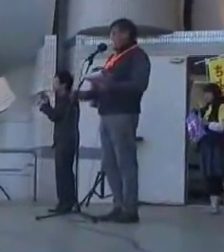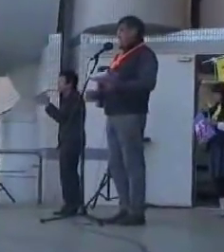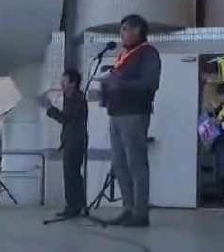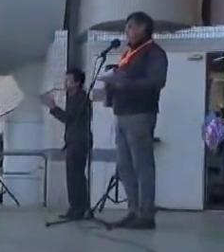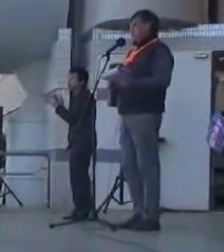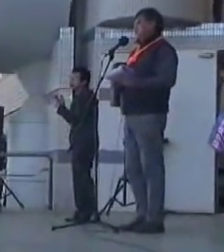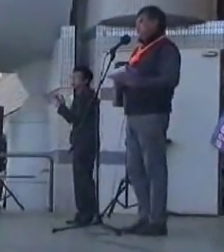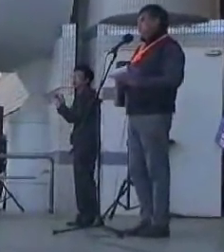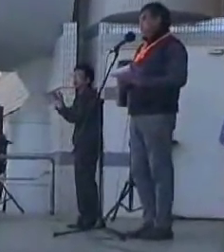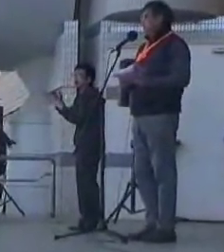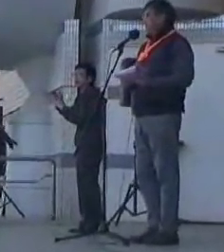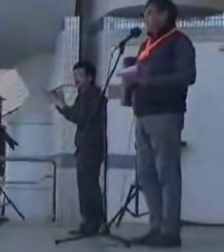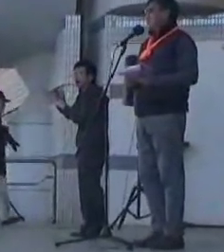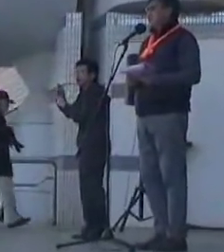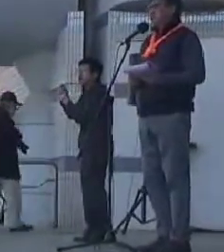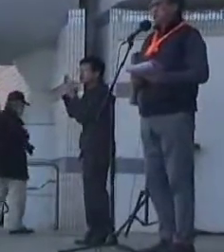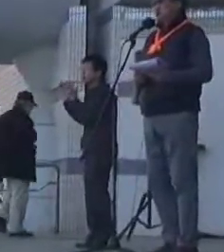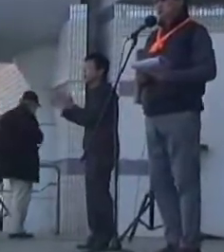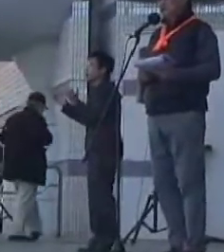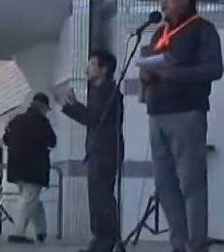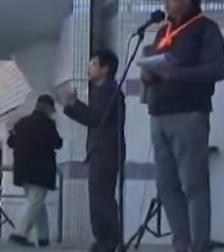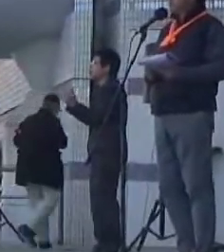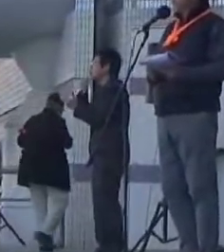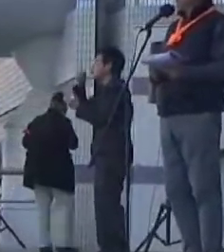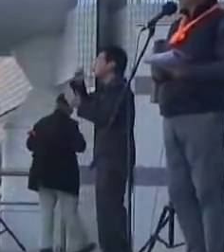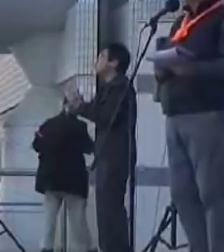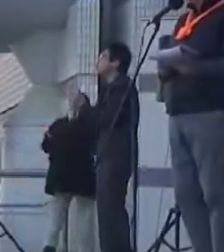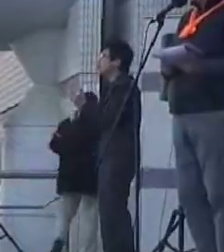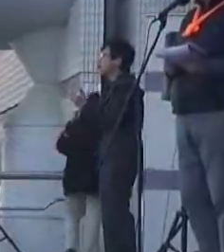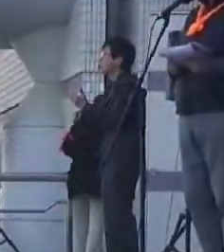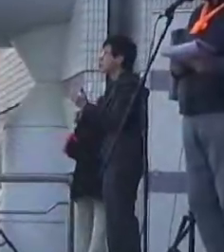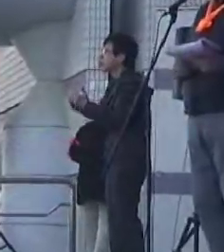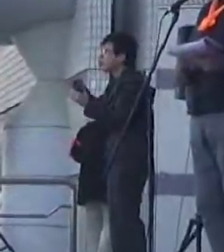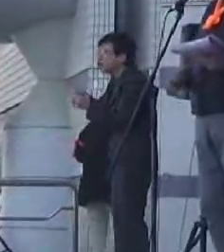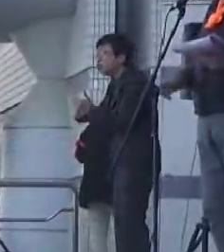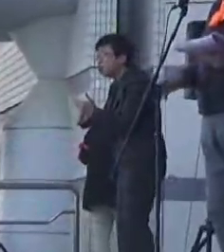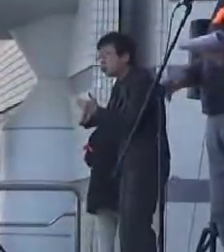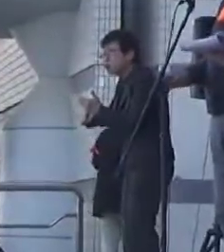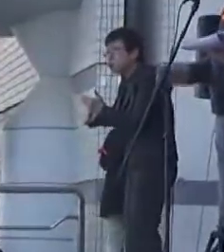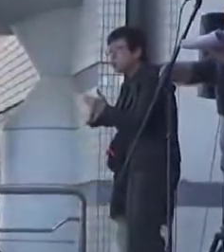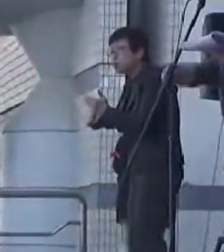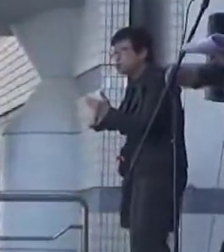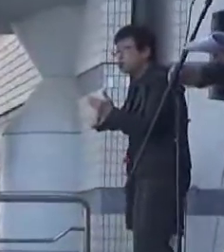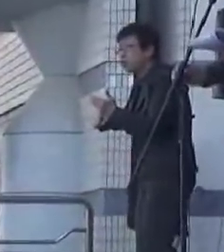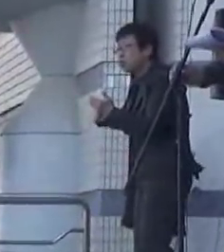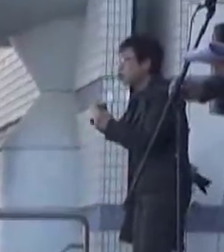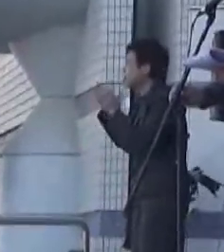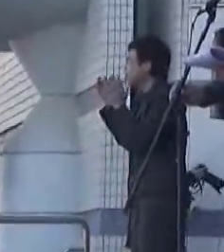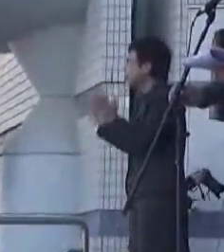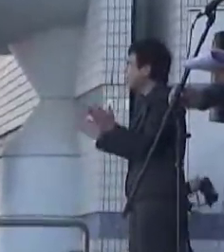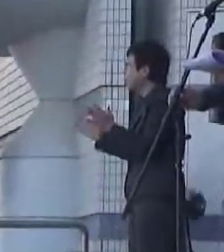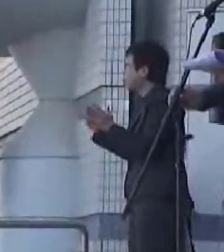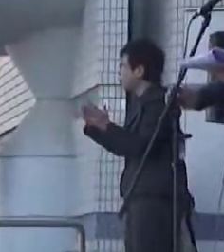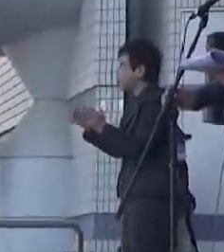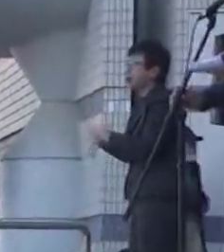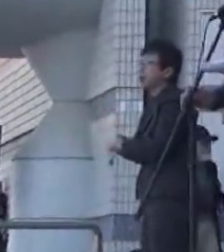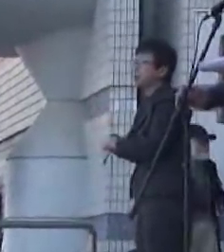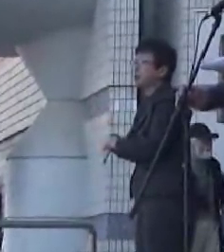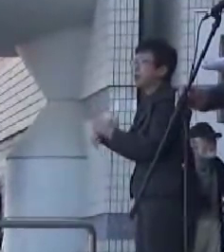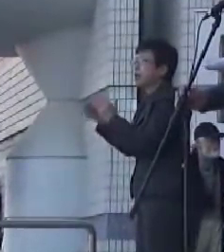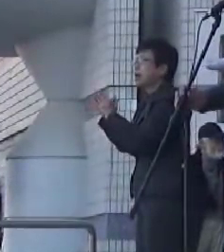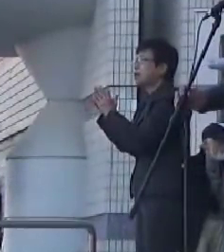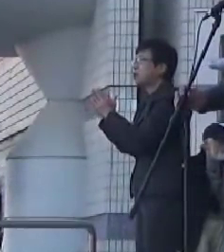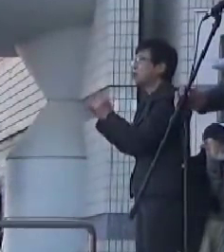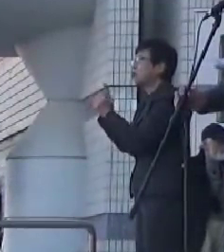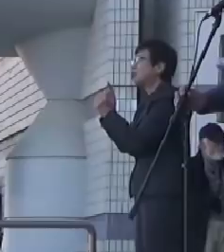を超えて10年間働くことを許す。その10年間は家族